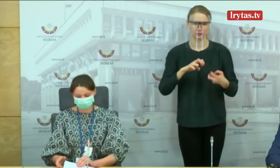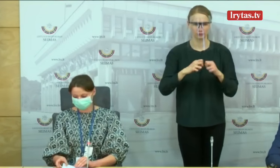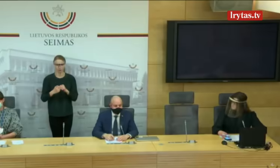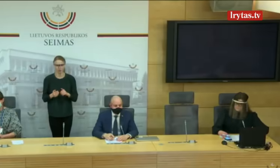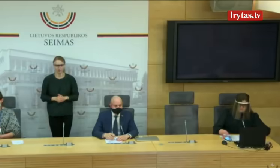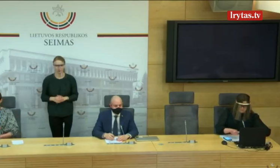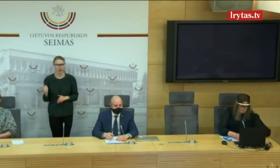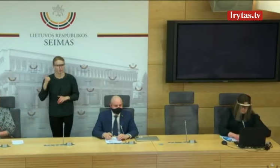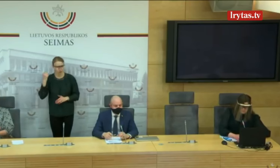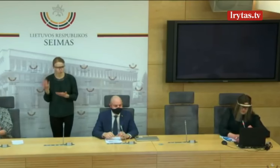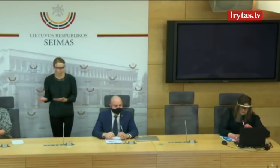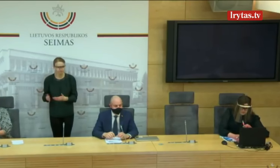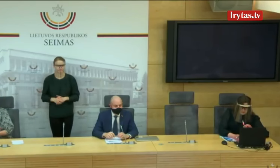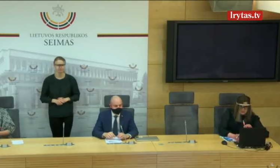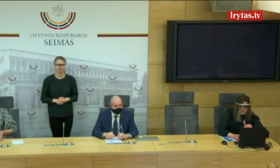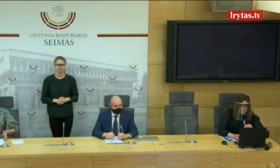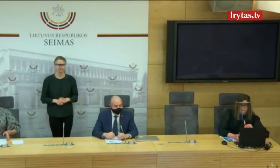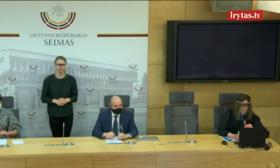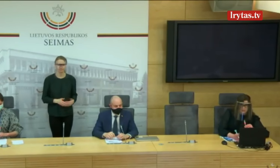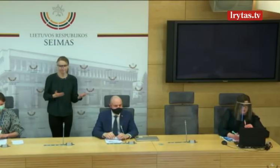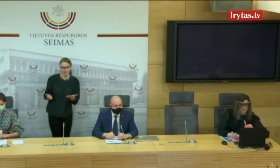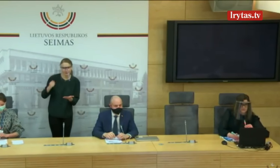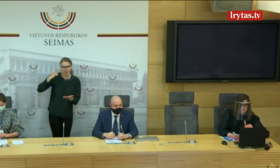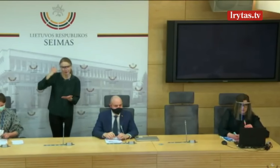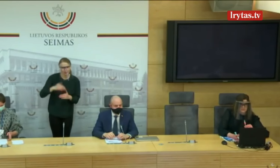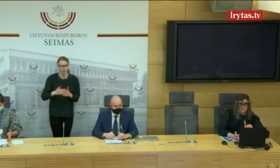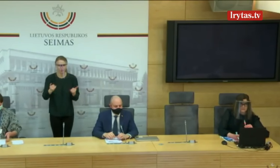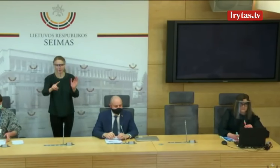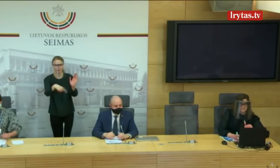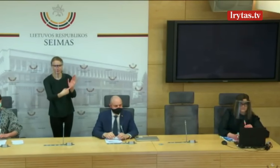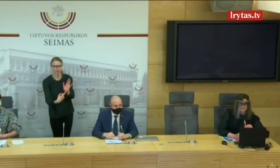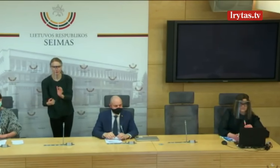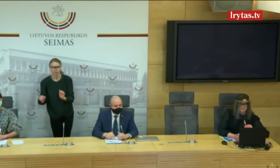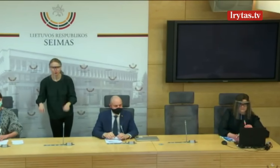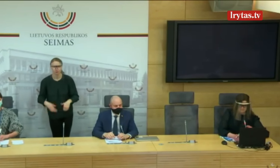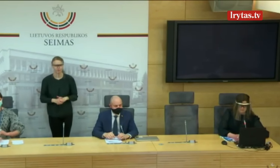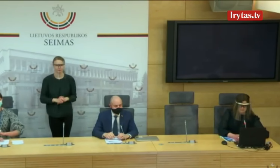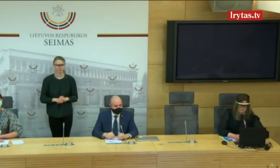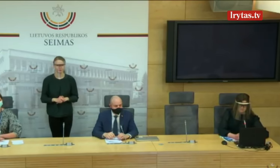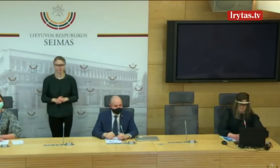Ačiū. Ačiū, Ginretai, tai dabar laukiame jūsų klausimų.